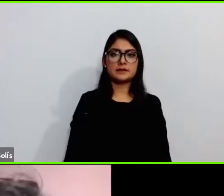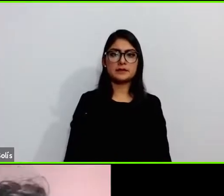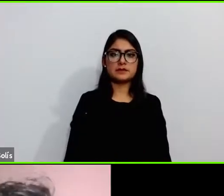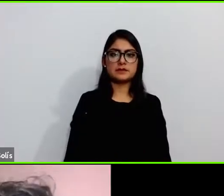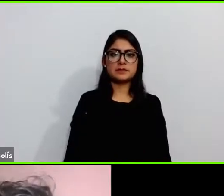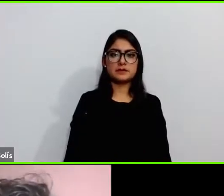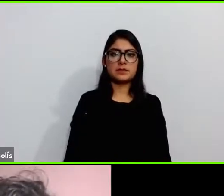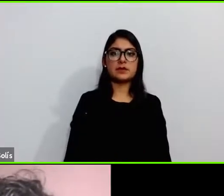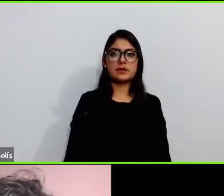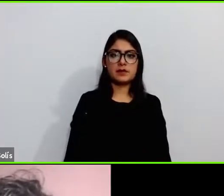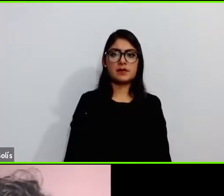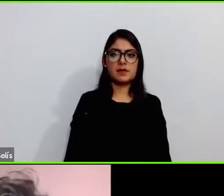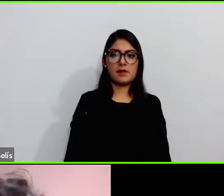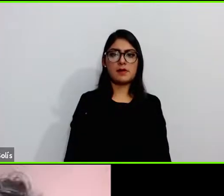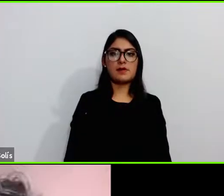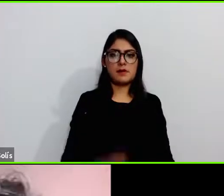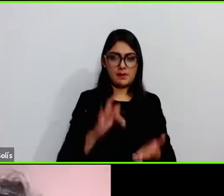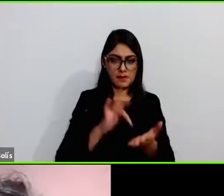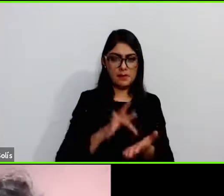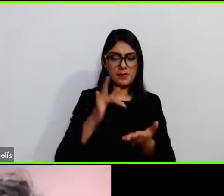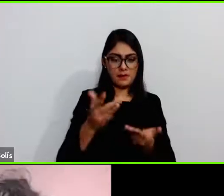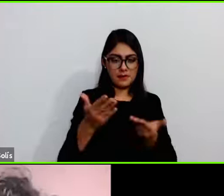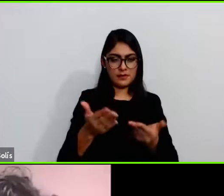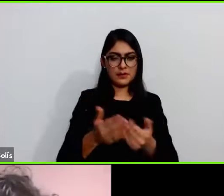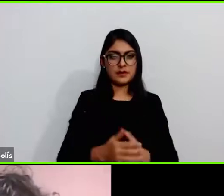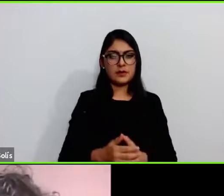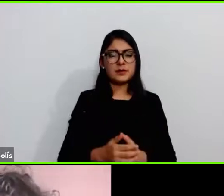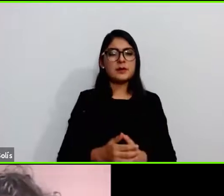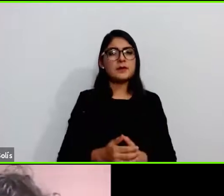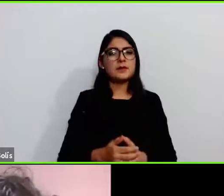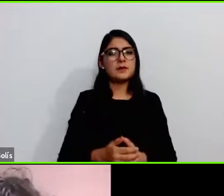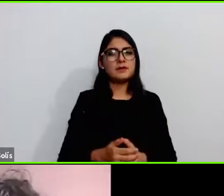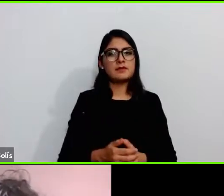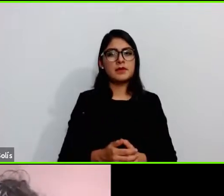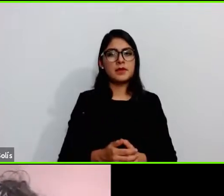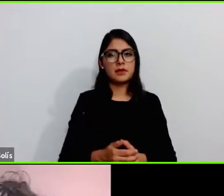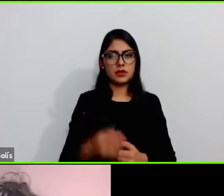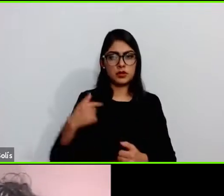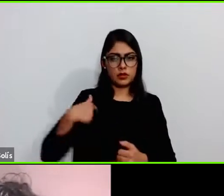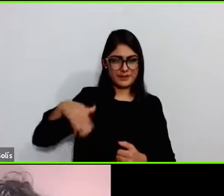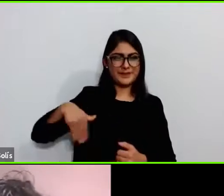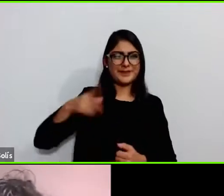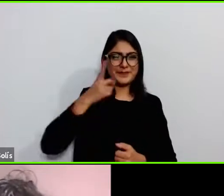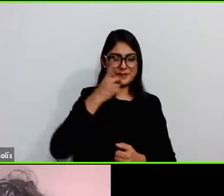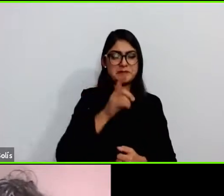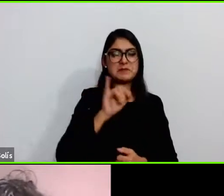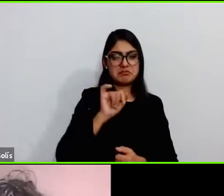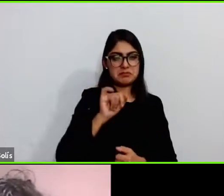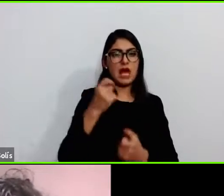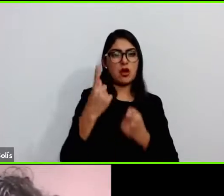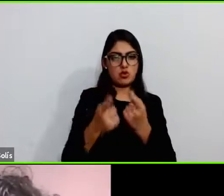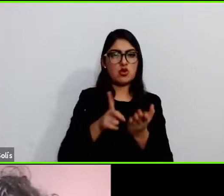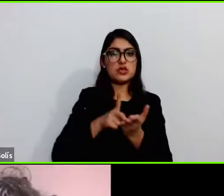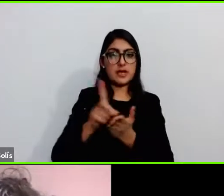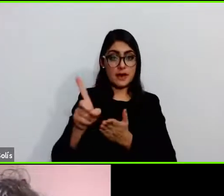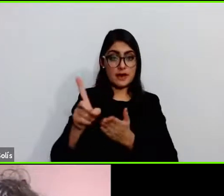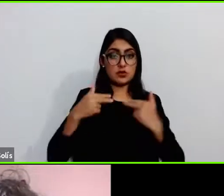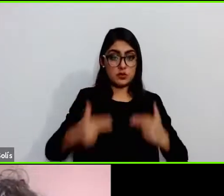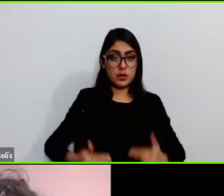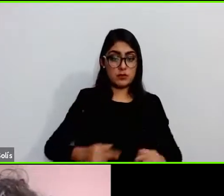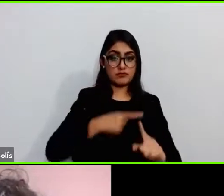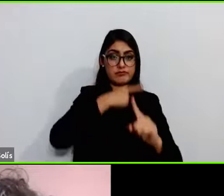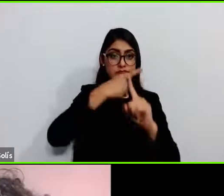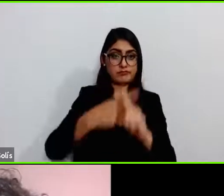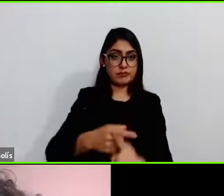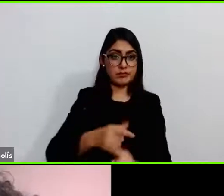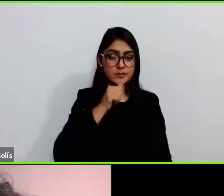Sí, gracias, Lourdes. A ver, sí hay derechos humanos no positivizados, si entendemos por eso, por ejemplo, previstos en la